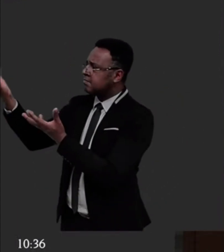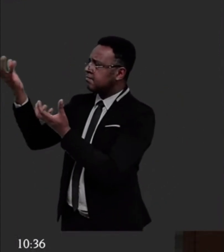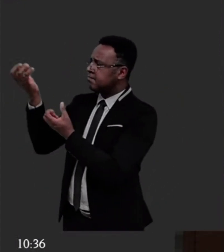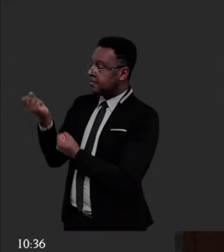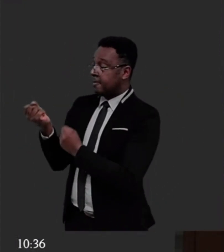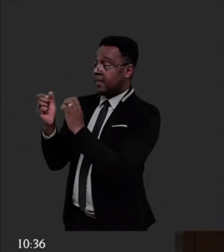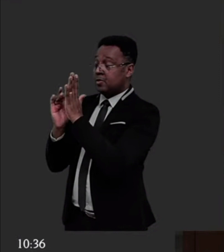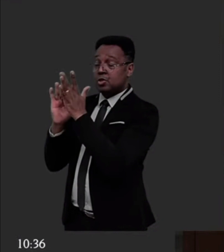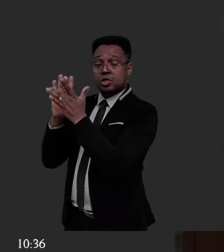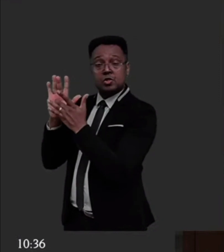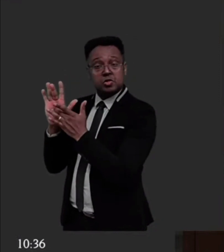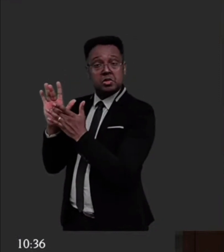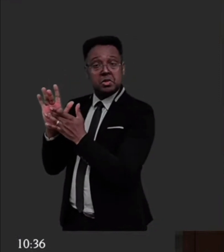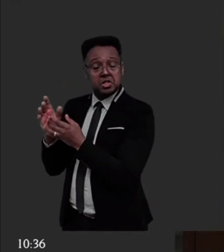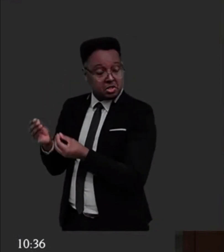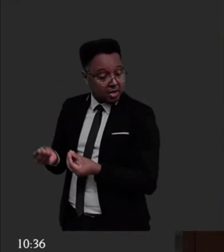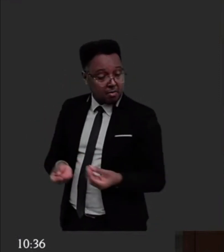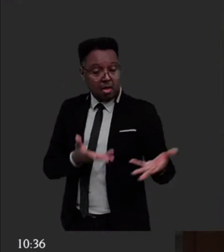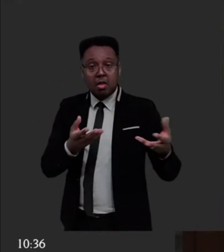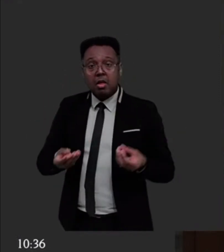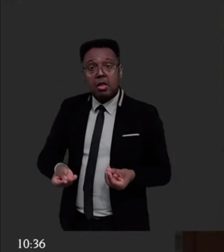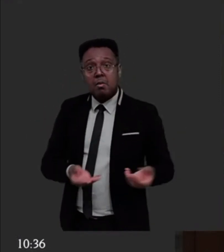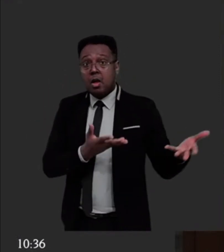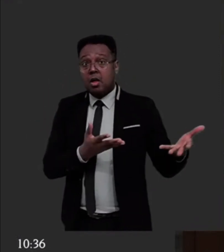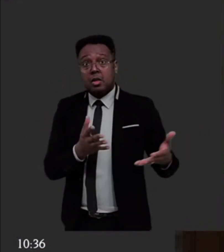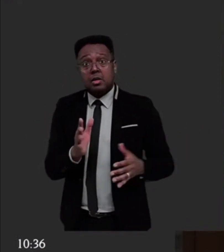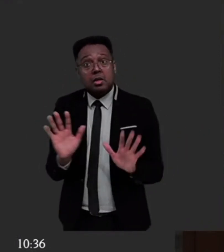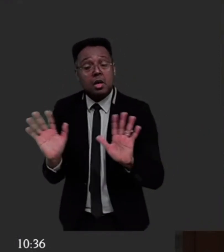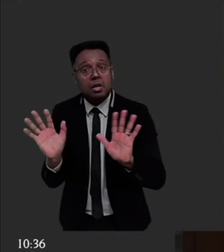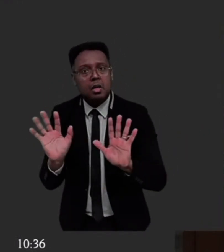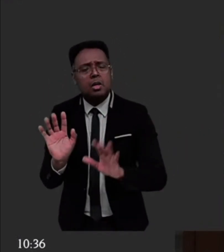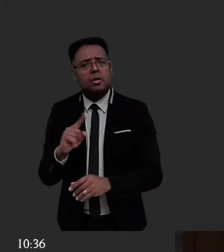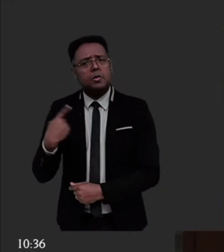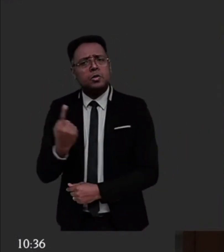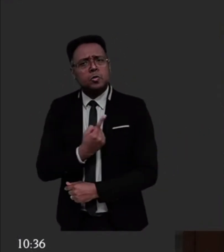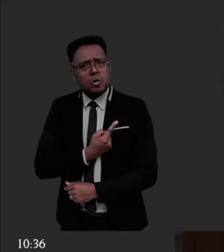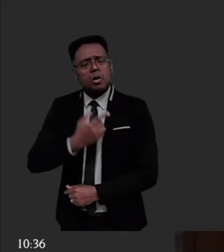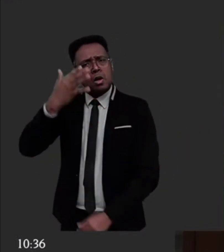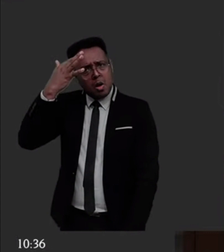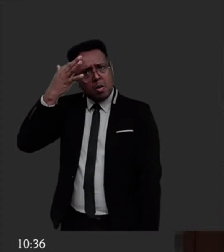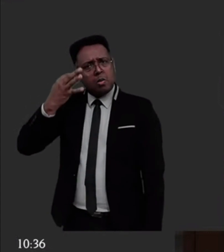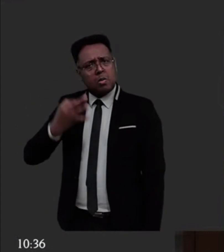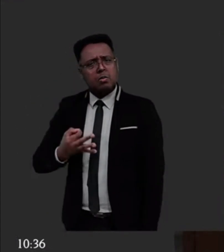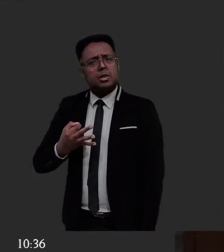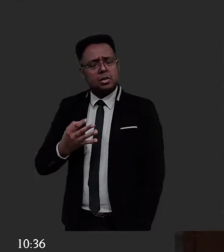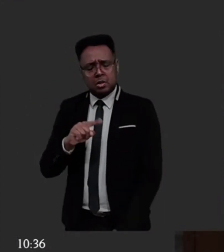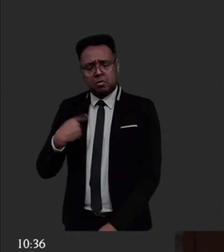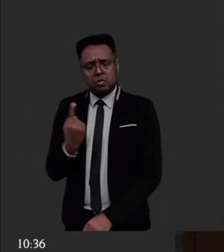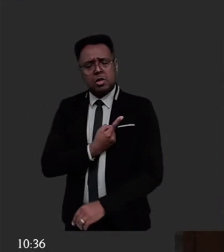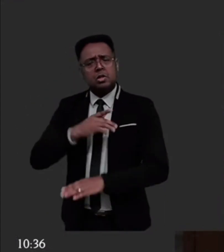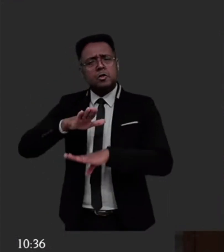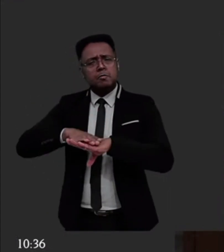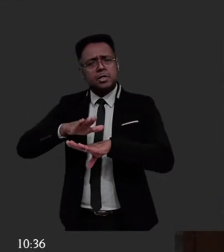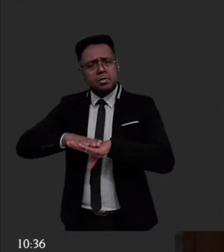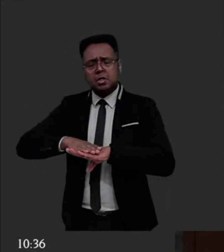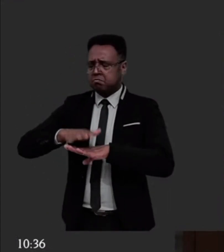seu adversário. Que Deus nos guarde. Procuremos ter pleno conhecimento daquilo que vamos fazer, para que